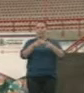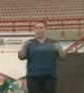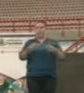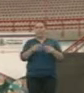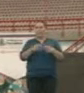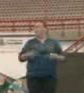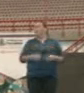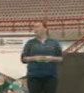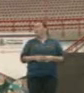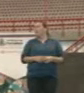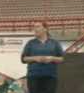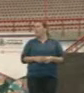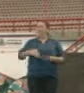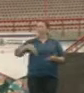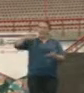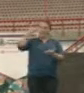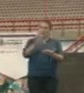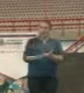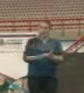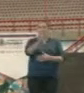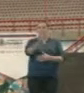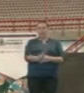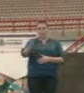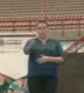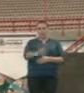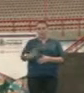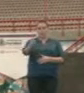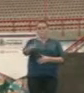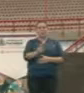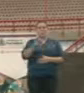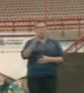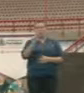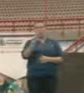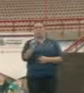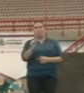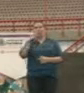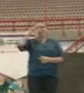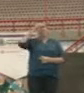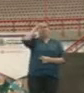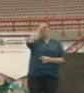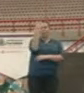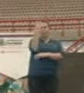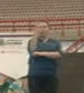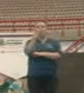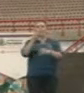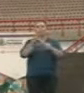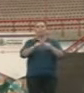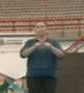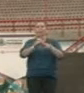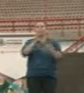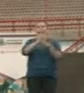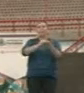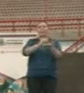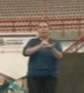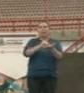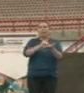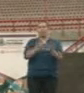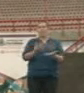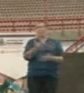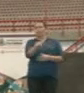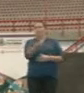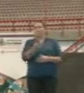do Japão, eles ainda usam pouca madeira, por uma questão de carência. Então o Japão tem,